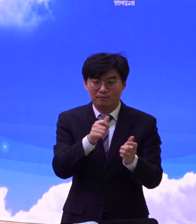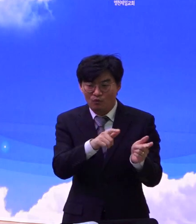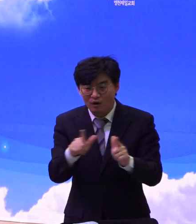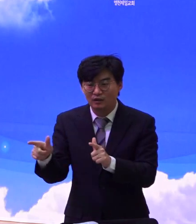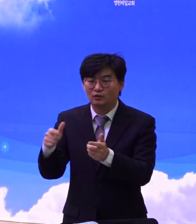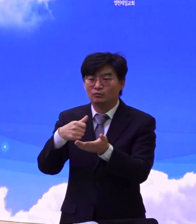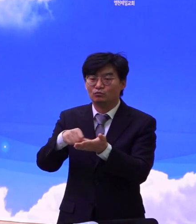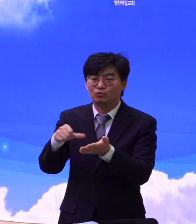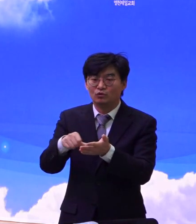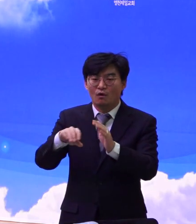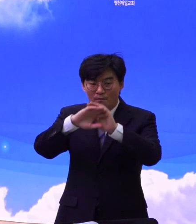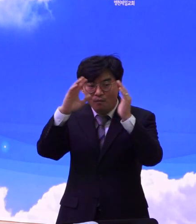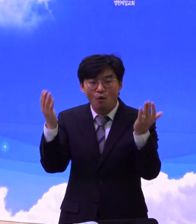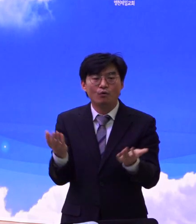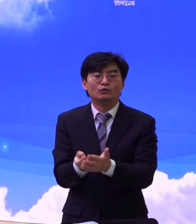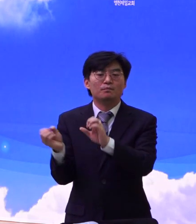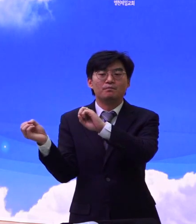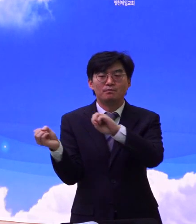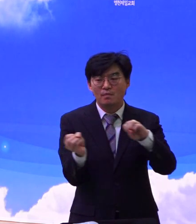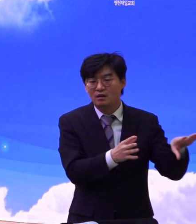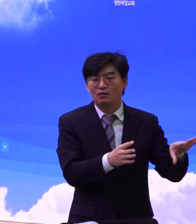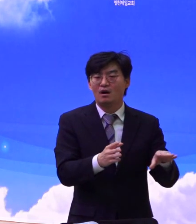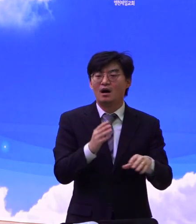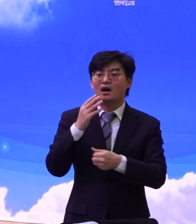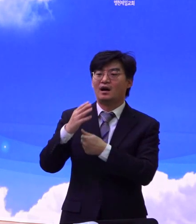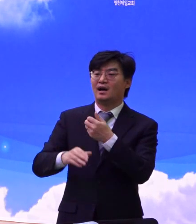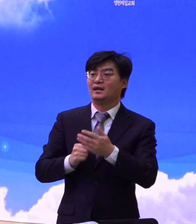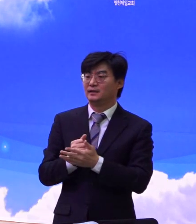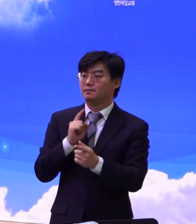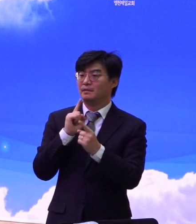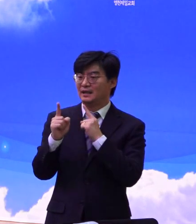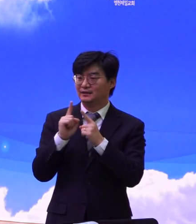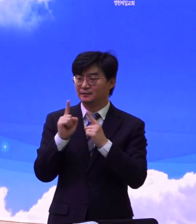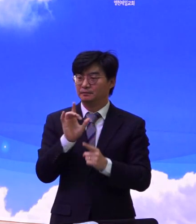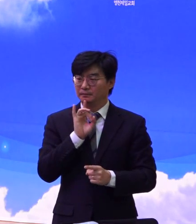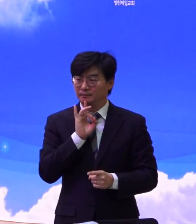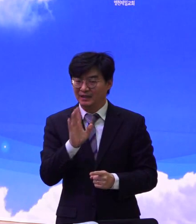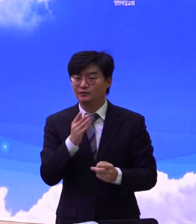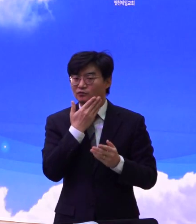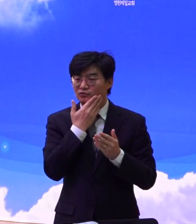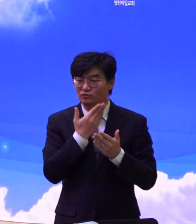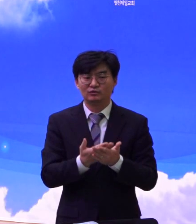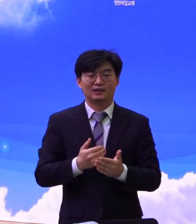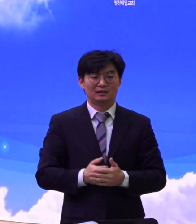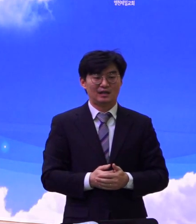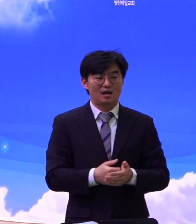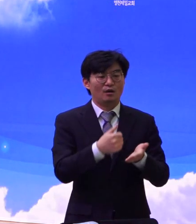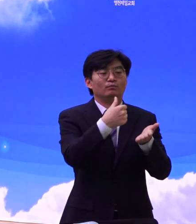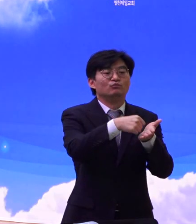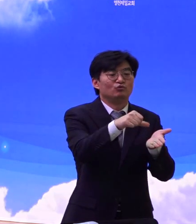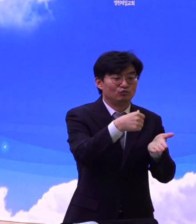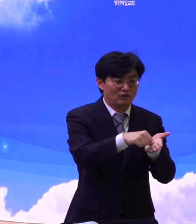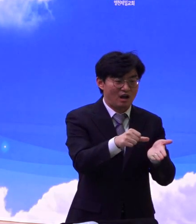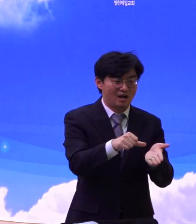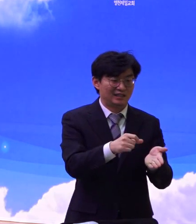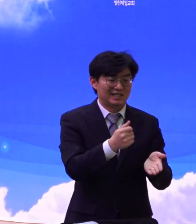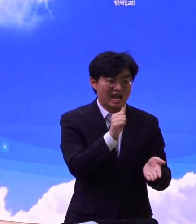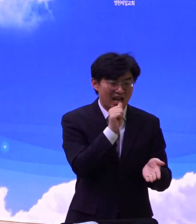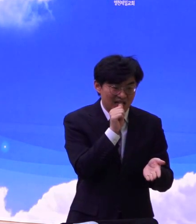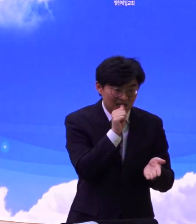단지 노조각일 뿐이야 라고 선언하면서 하나님의 백성이 하나님의 백성답게